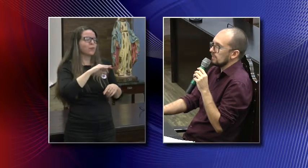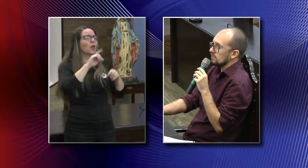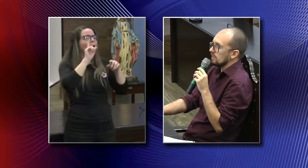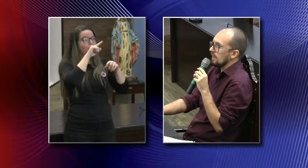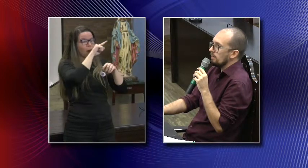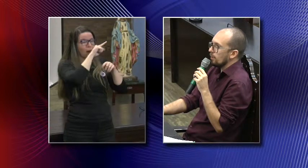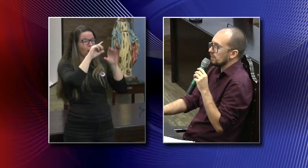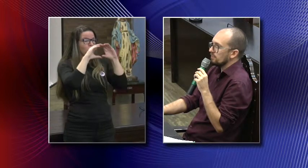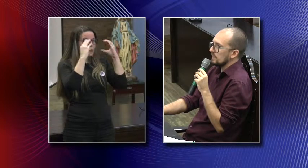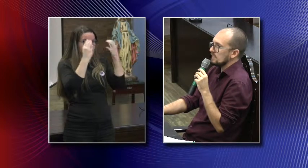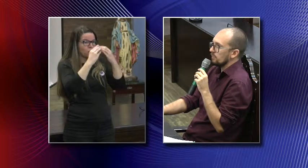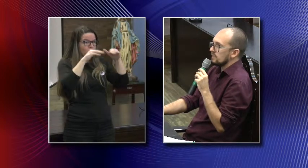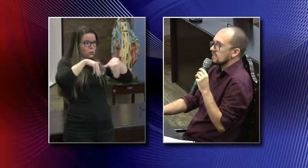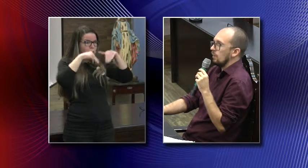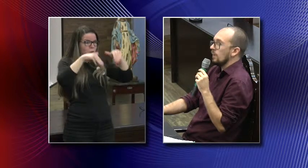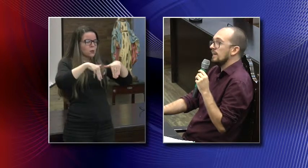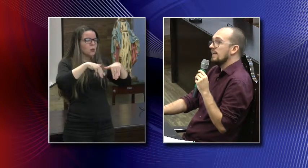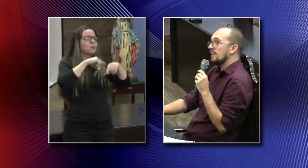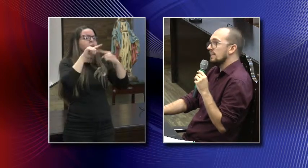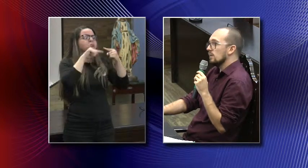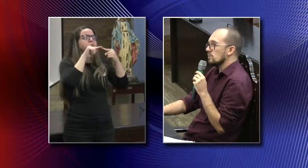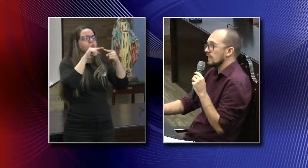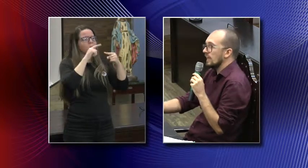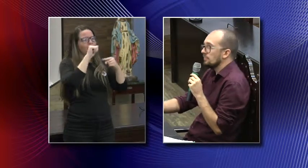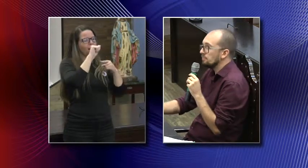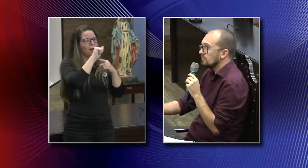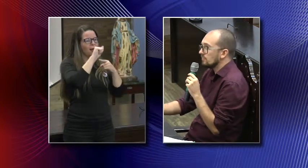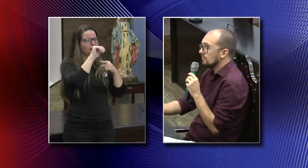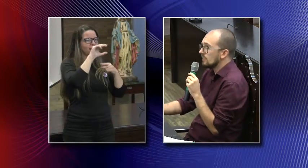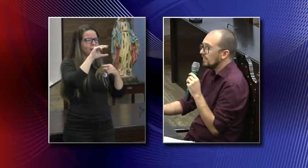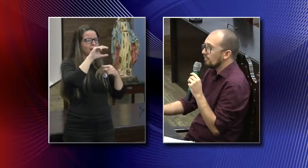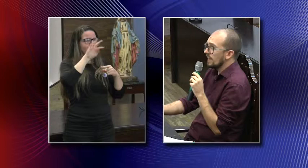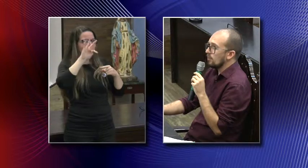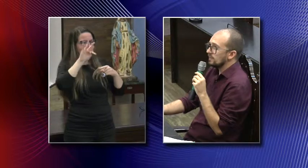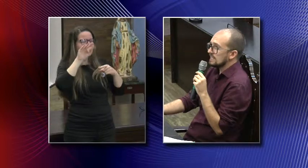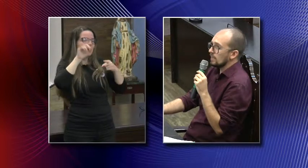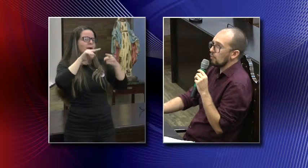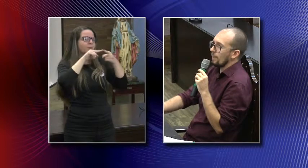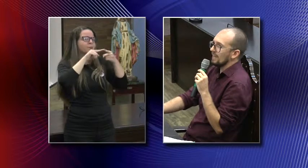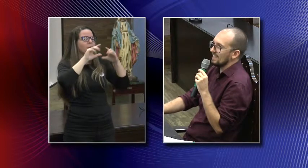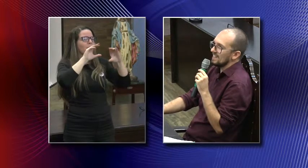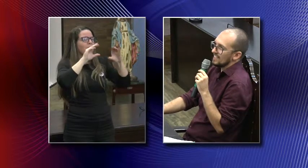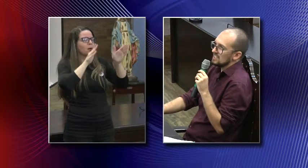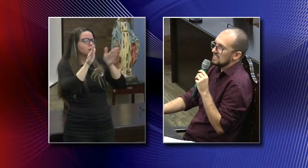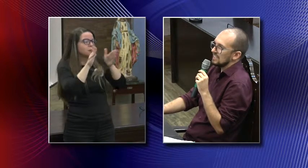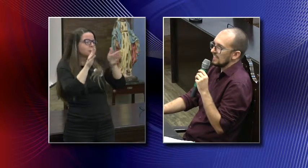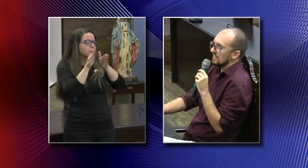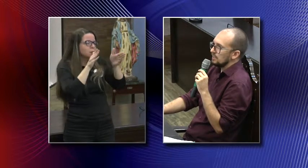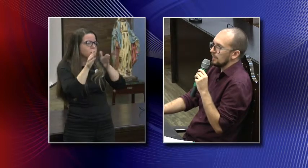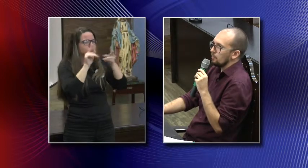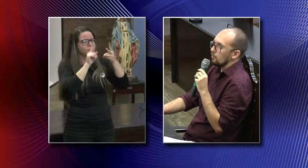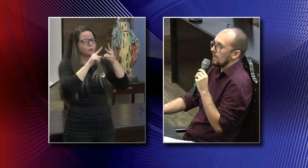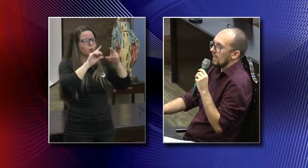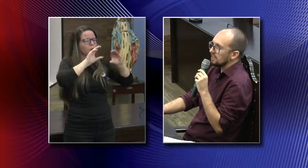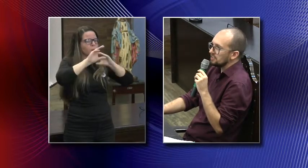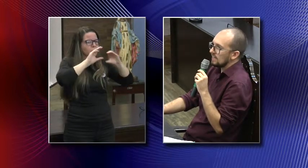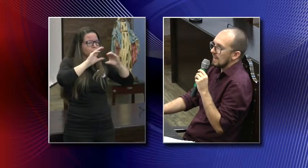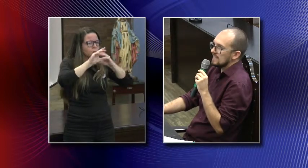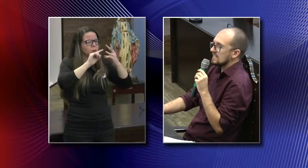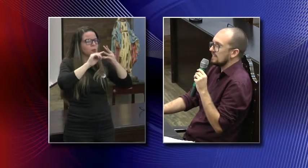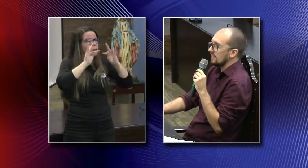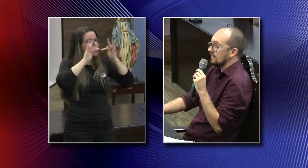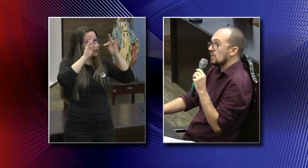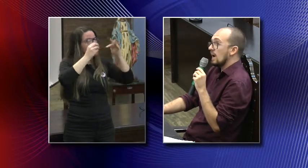nós não temos aporte financeiro oficial, e na Austrália vai acontecer com uma bandeira que eles determinaram como